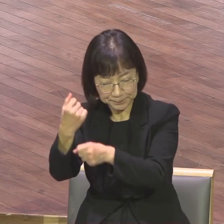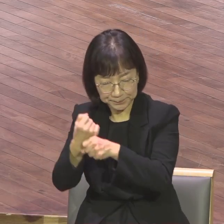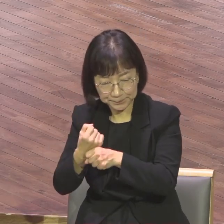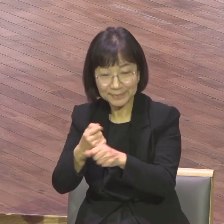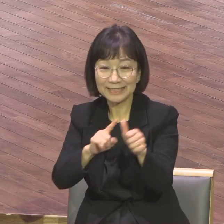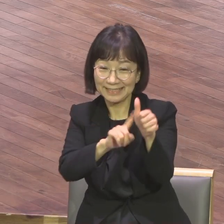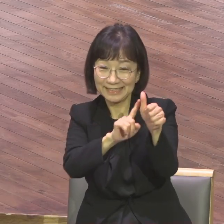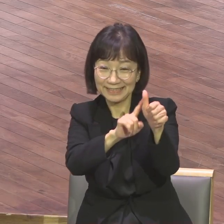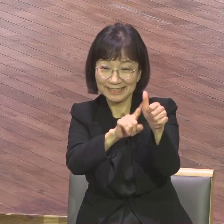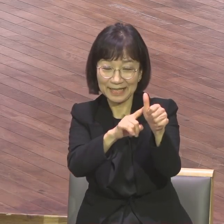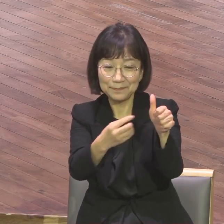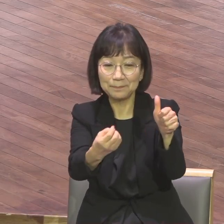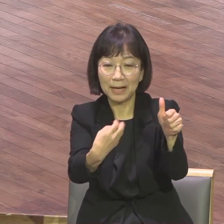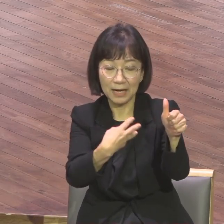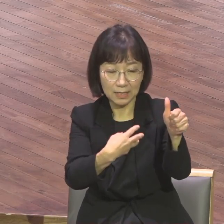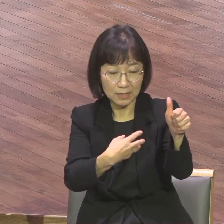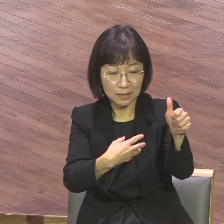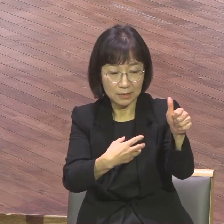감사란